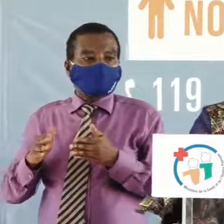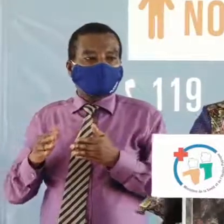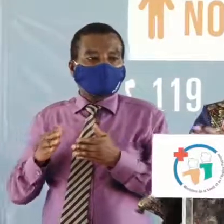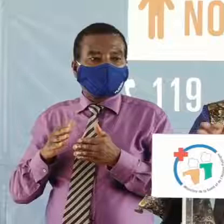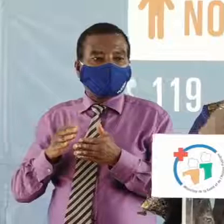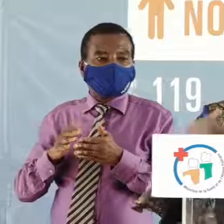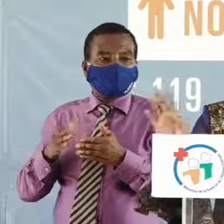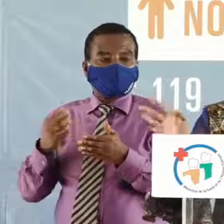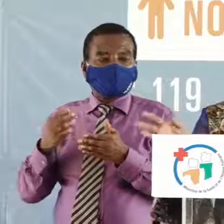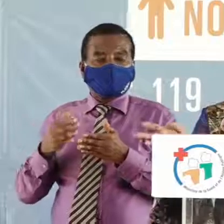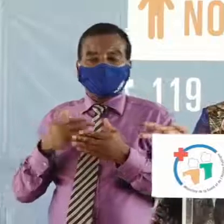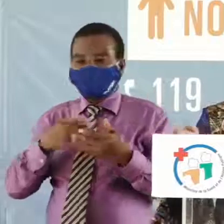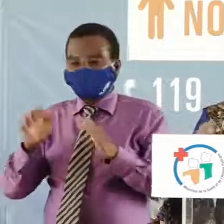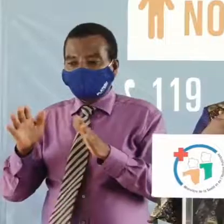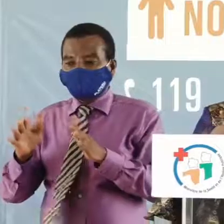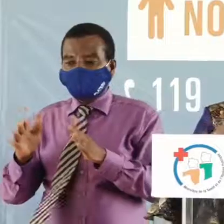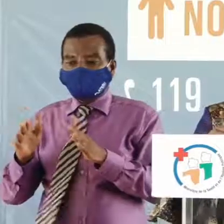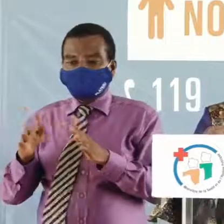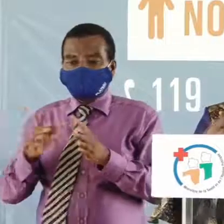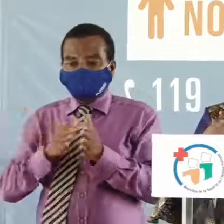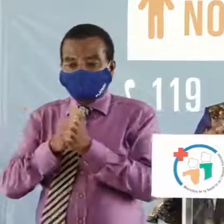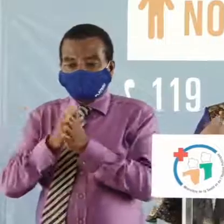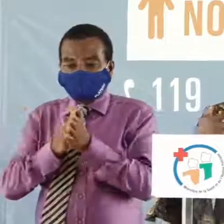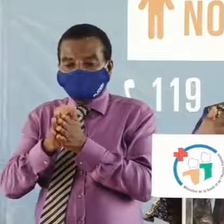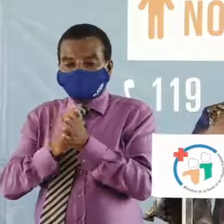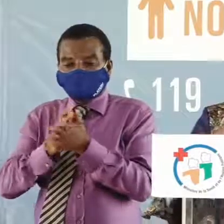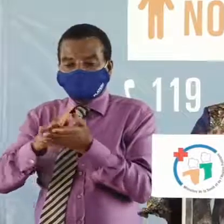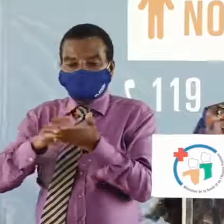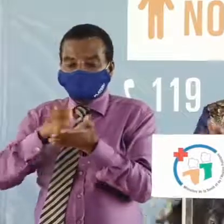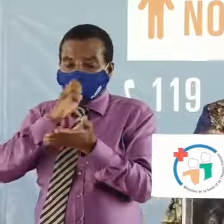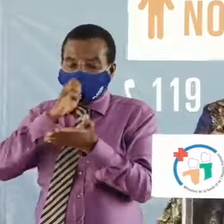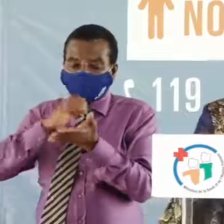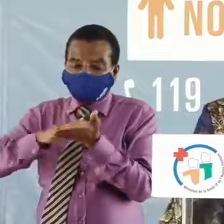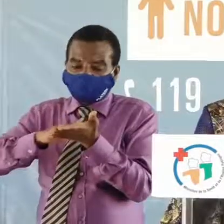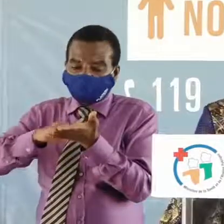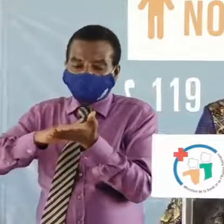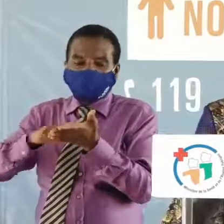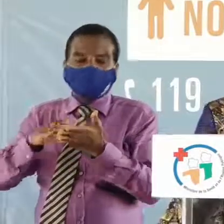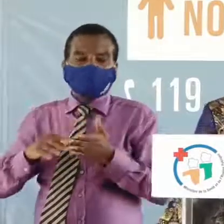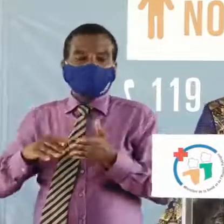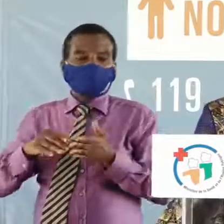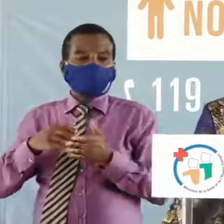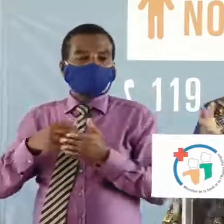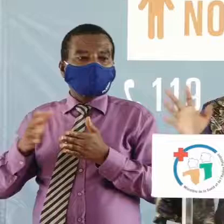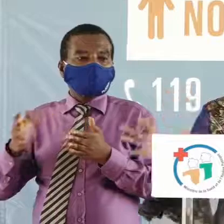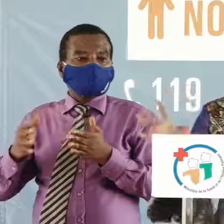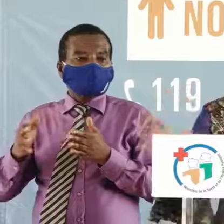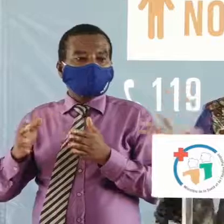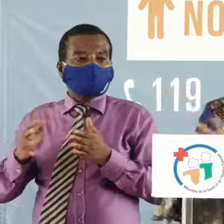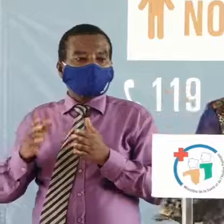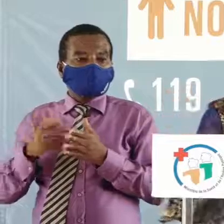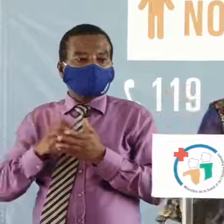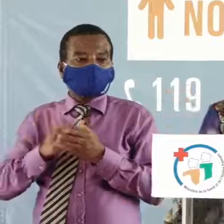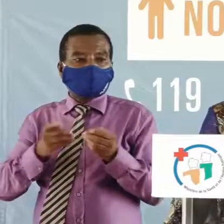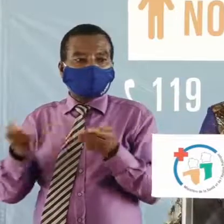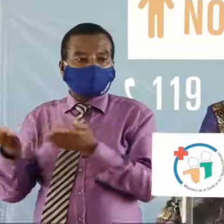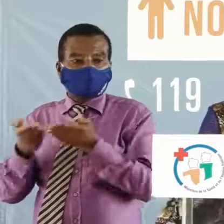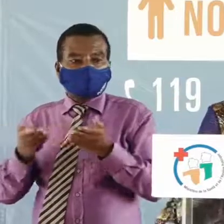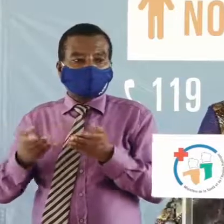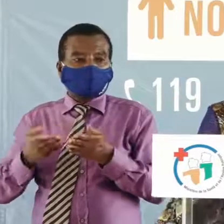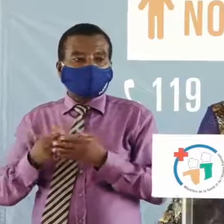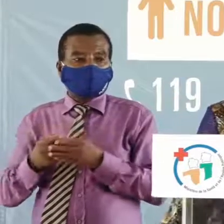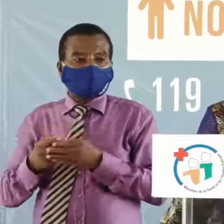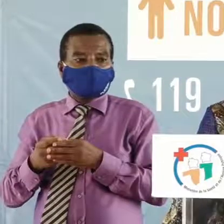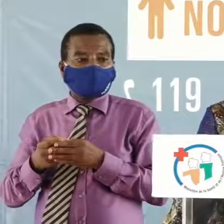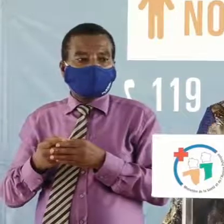quand on lave les mains on élimine le virus donc on lave les mains à l'eau et le savon le virus part de notre main c'est pas la main qui produit mais la main c'est à transporter le virus d'un